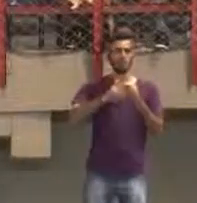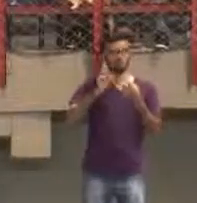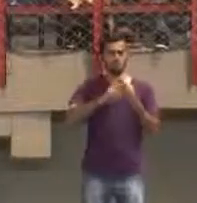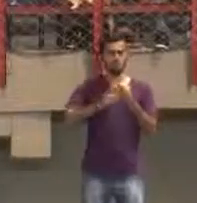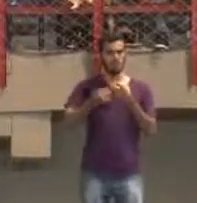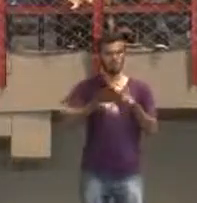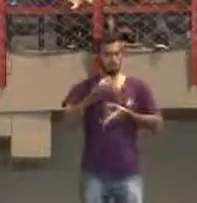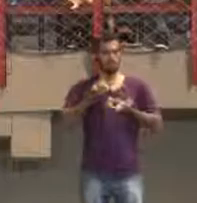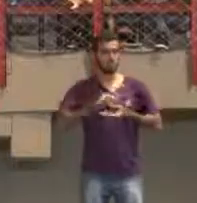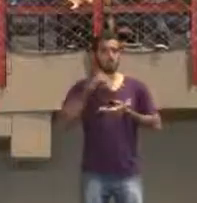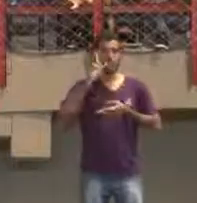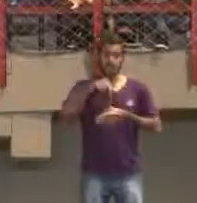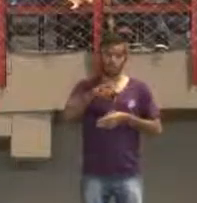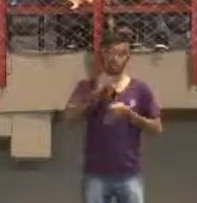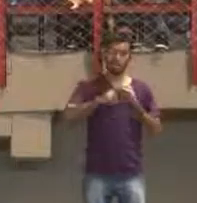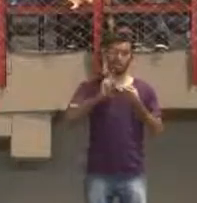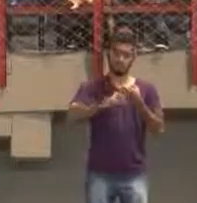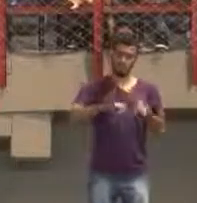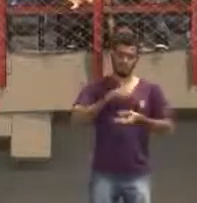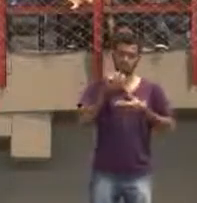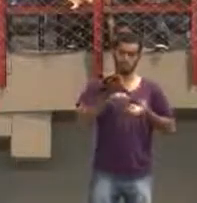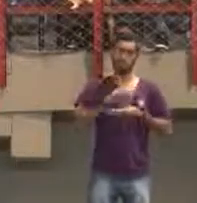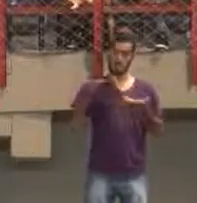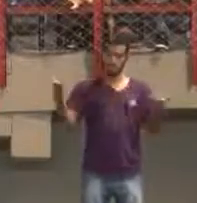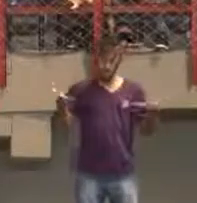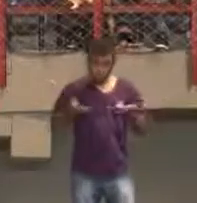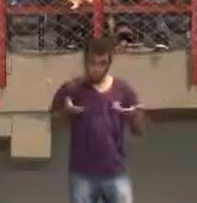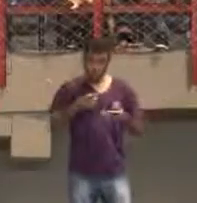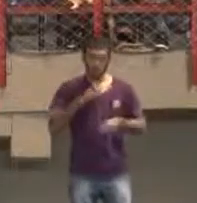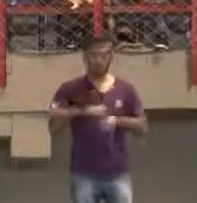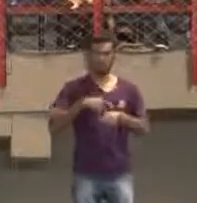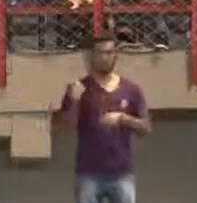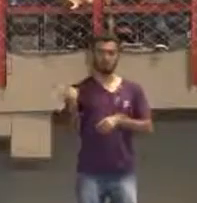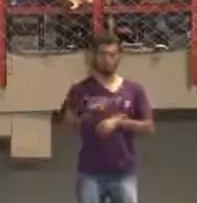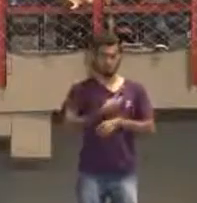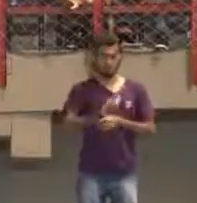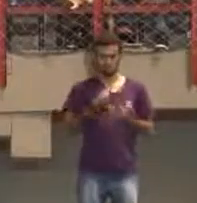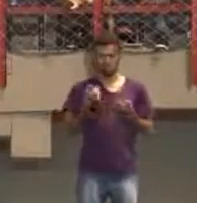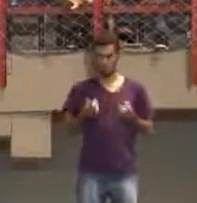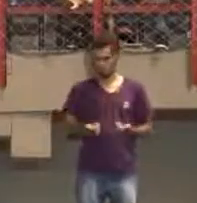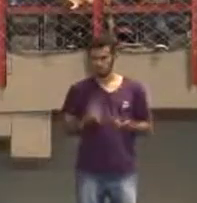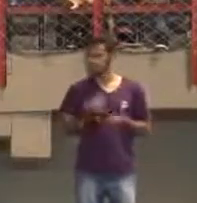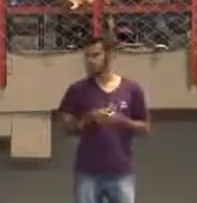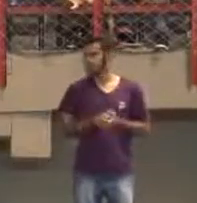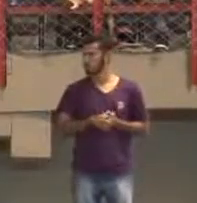do nosso tempo beleza mas vamos lá